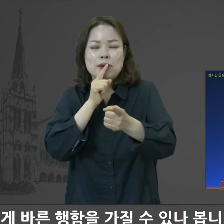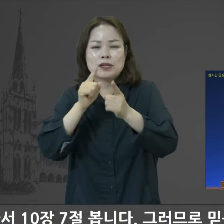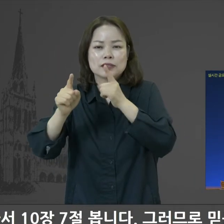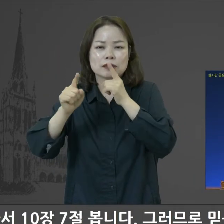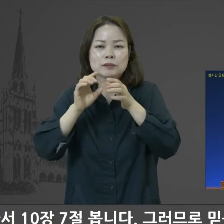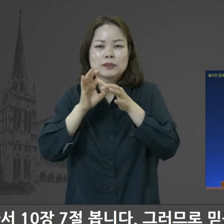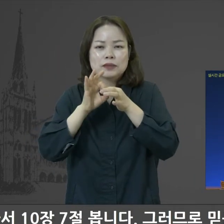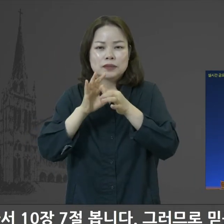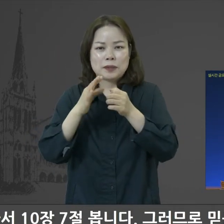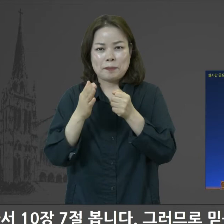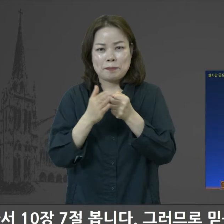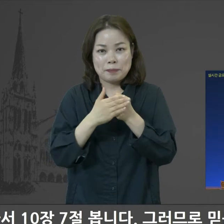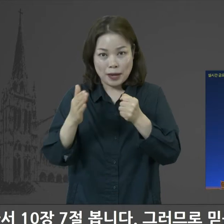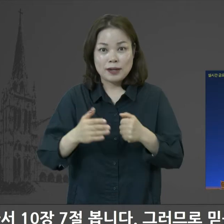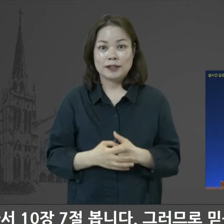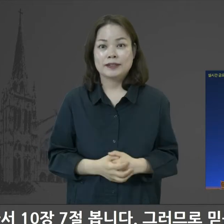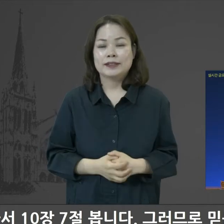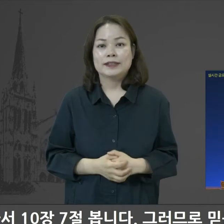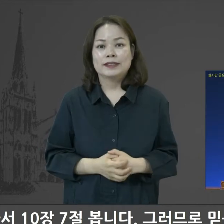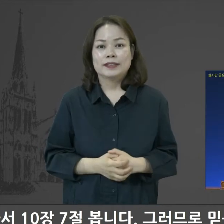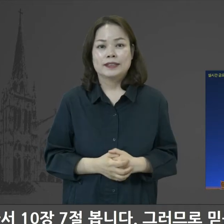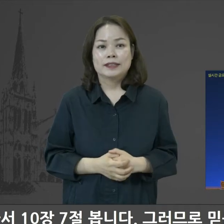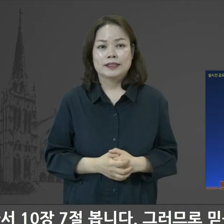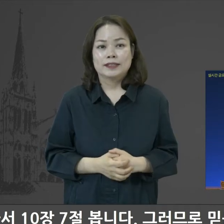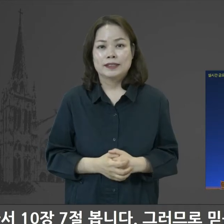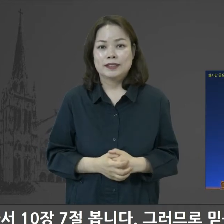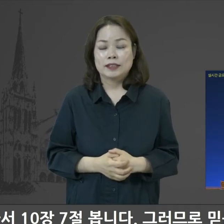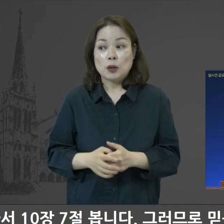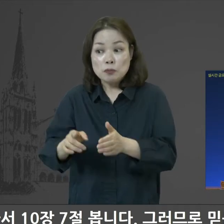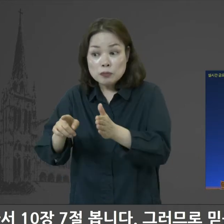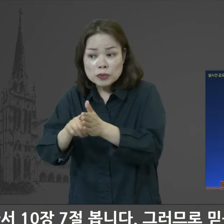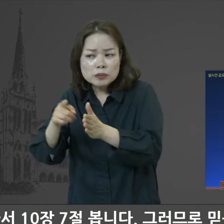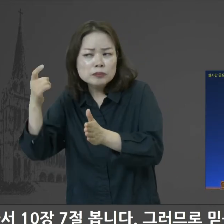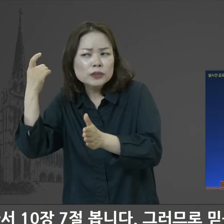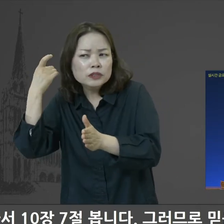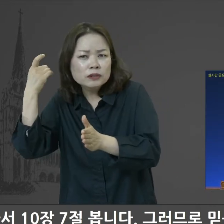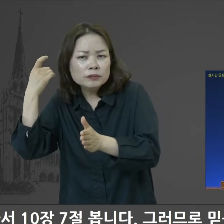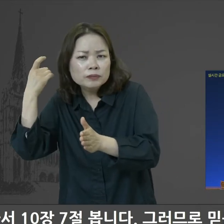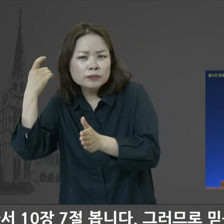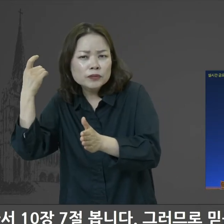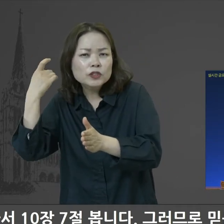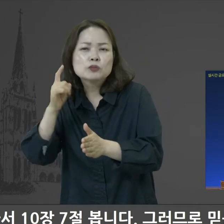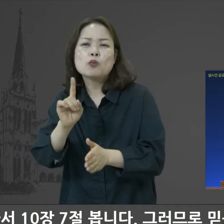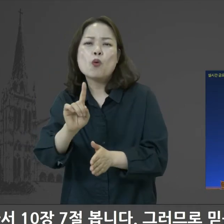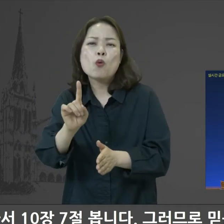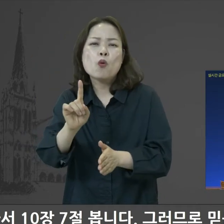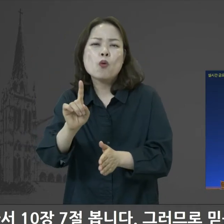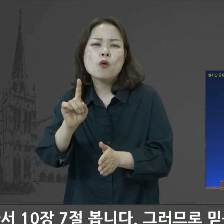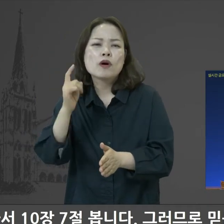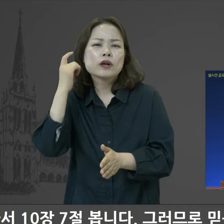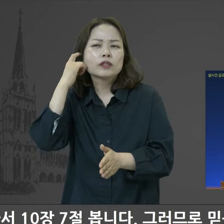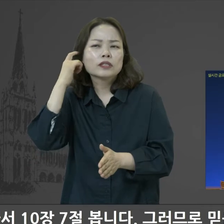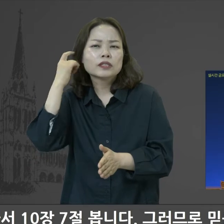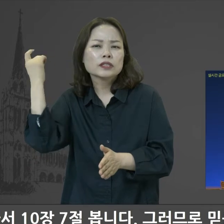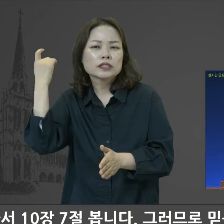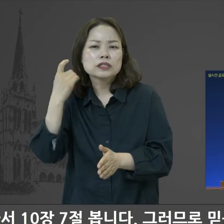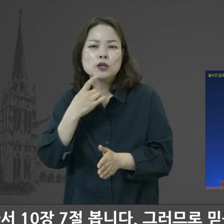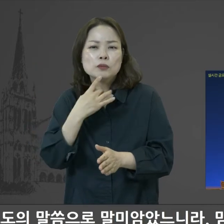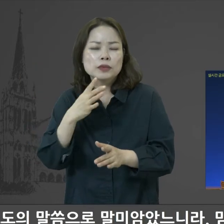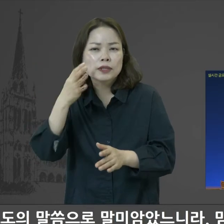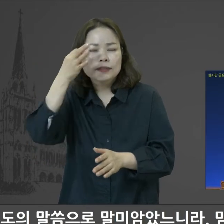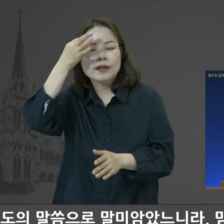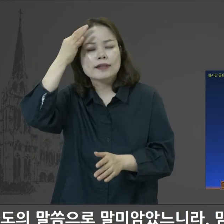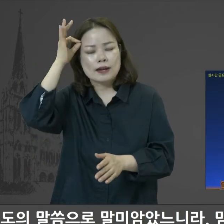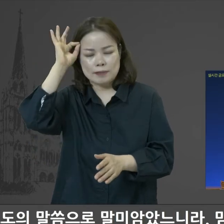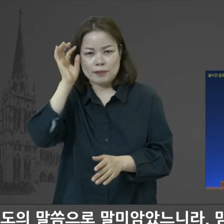말씀으로 말미암느니라. 믿음은 들음에서 납니다. 여기서 들음은 그냥 귓전에 듣는 것이 아니라